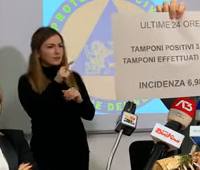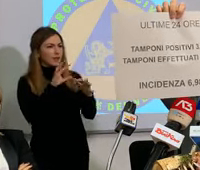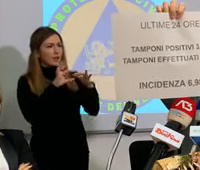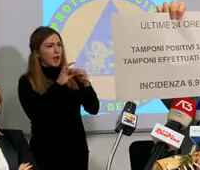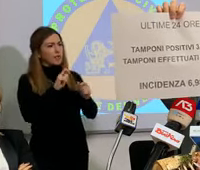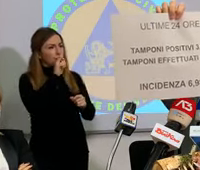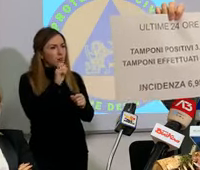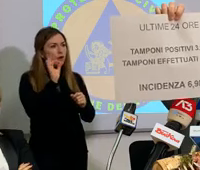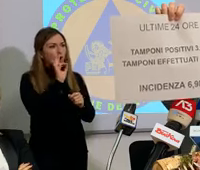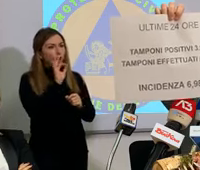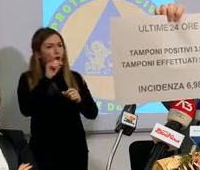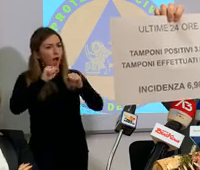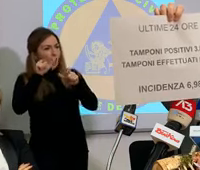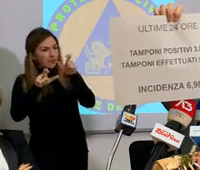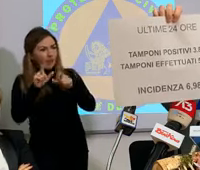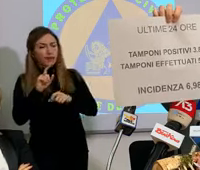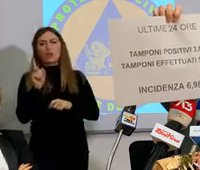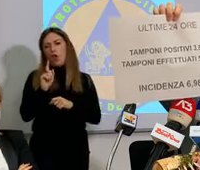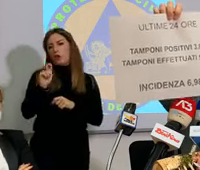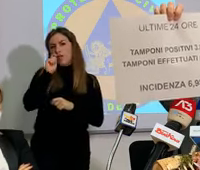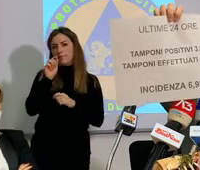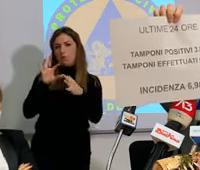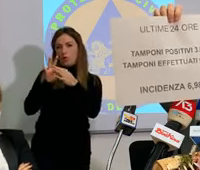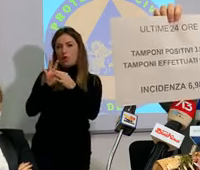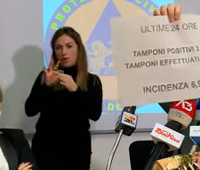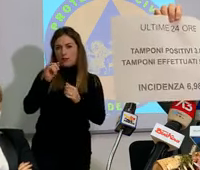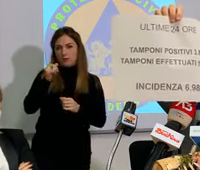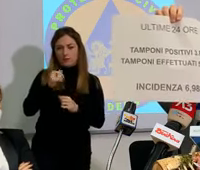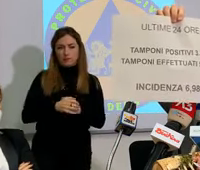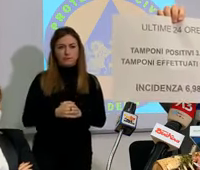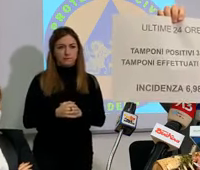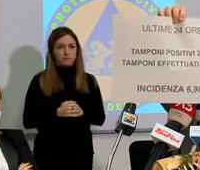no sul tampone sì sì sì i tamponi